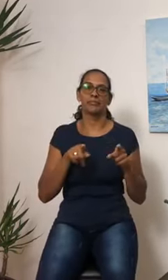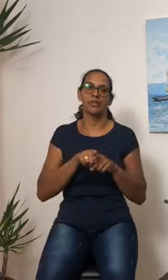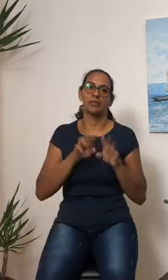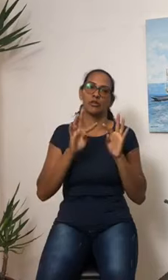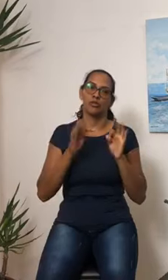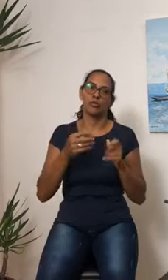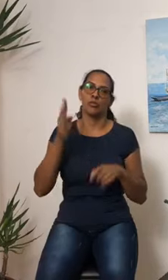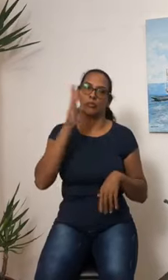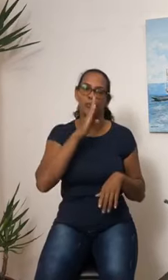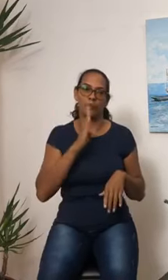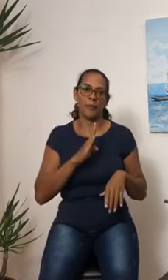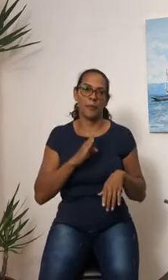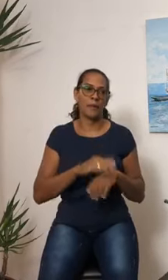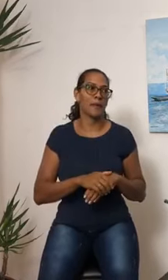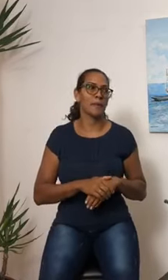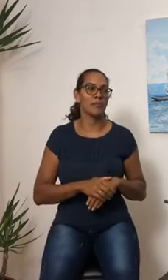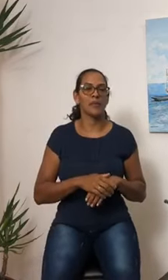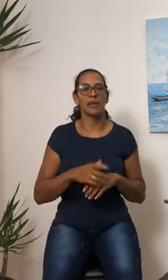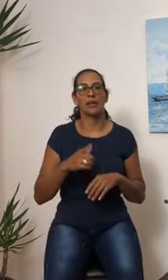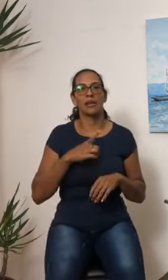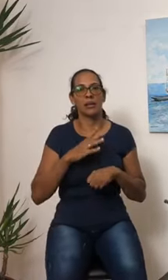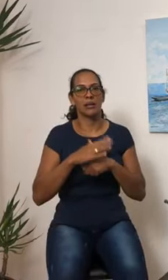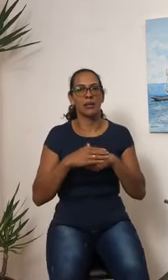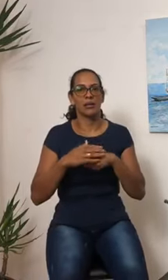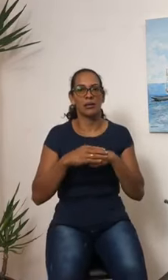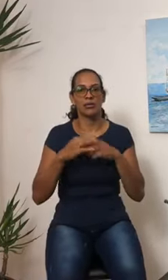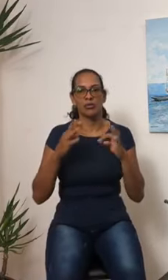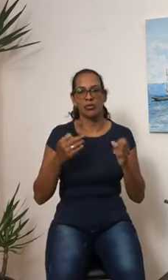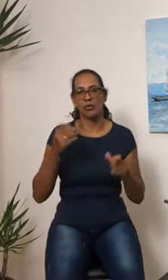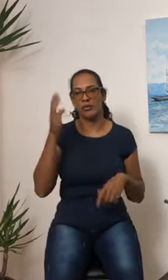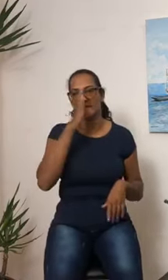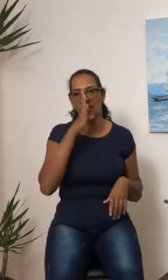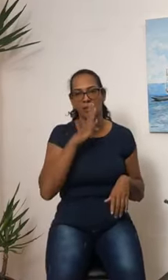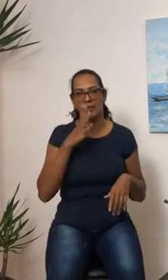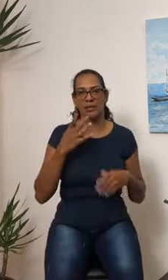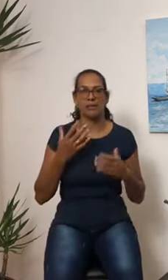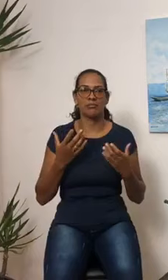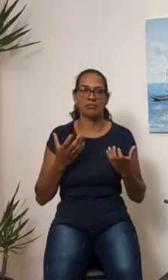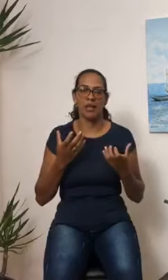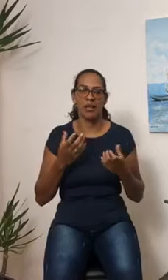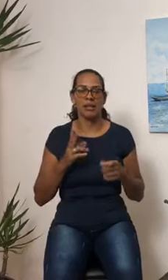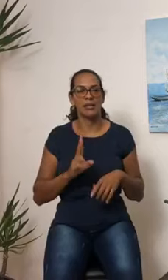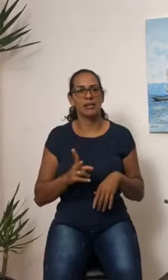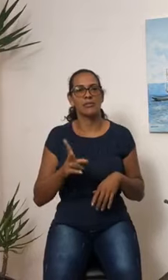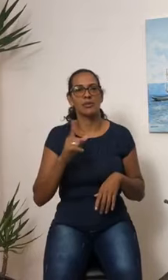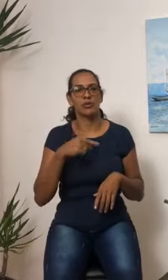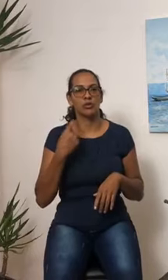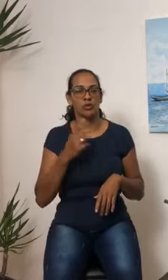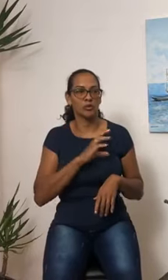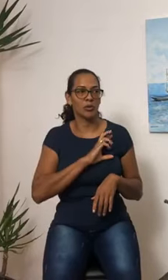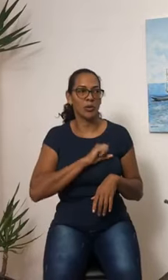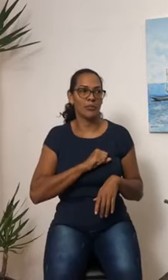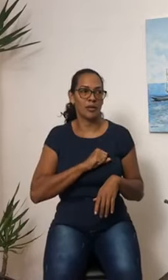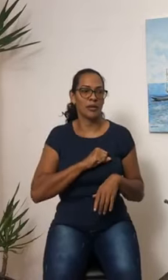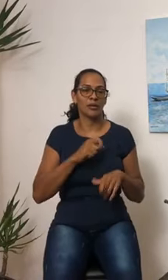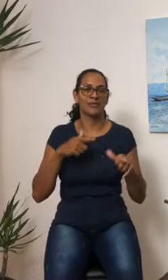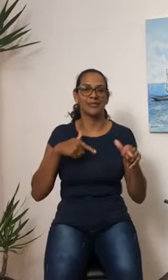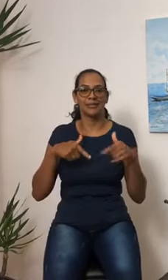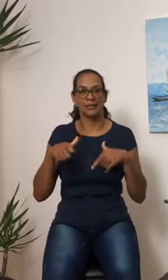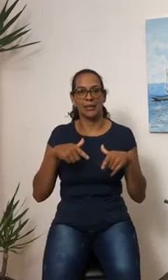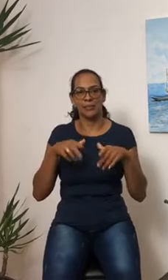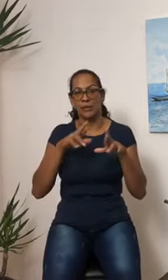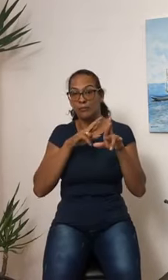os brasileiros. E a gente recebe carinho de todo o Brasil, e a gente gostaria de retratar nosso amor, através de um trabalho